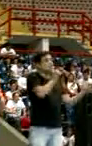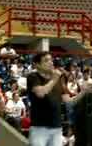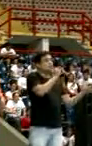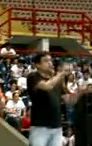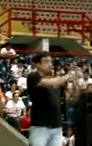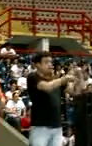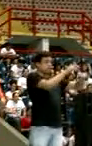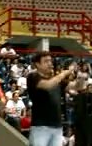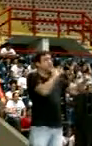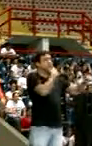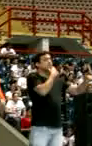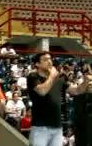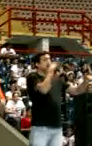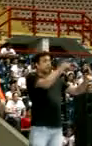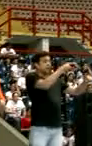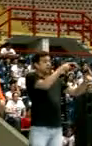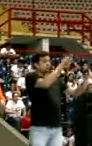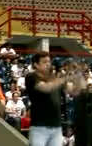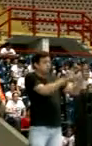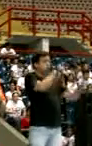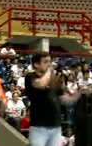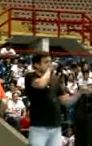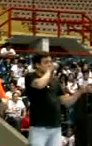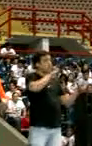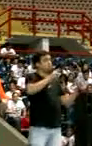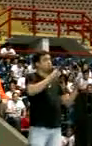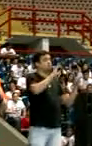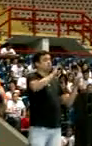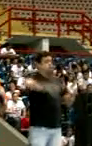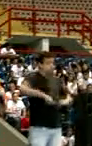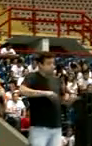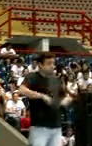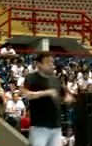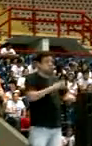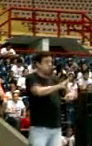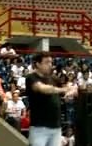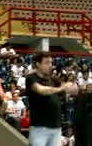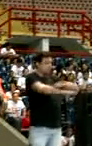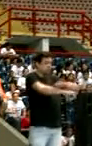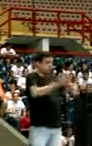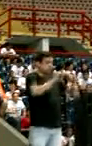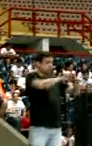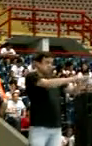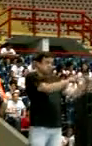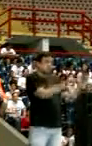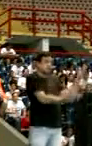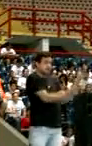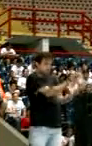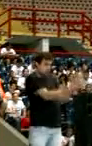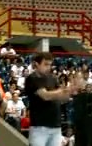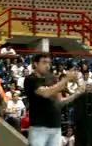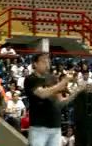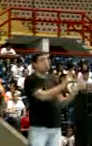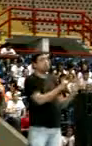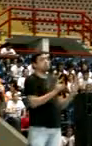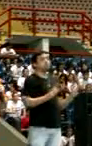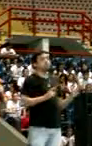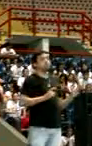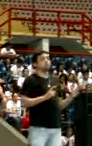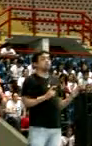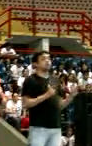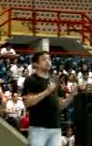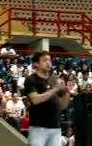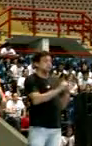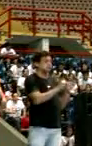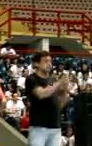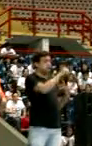na Inglaterra, ela foi julgada como bruxa, torturada, quebraram os ossos dela, queimaram ela antes de matar,